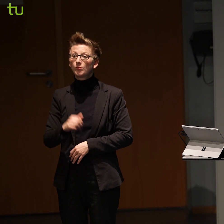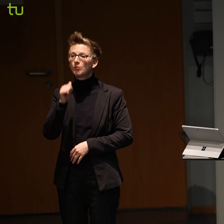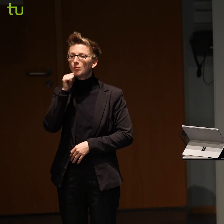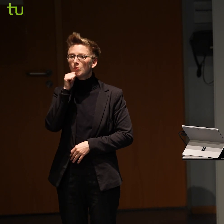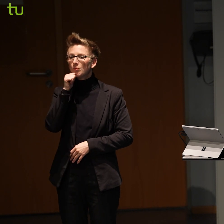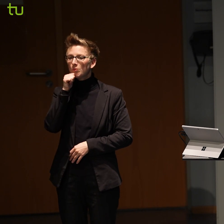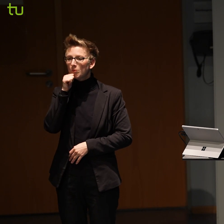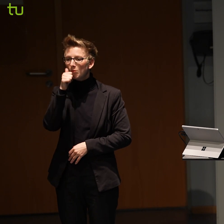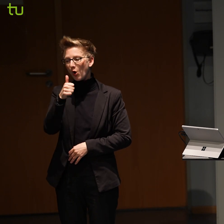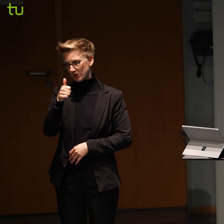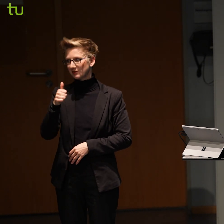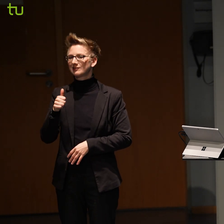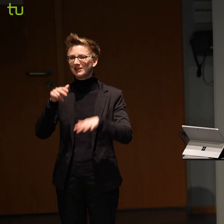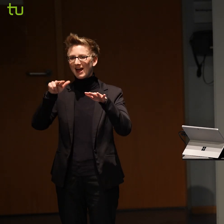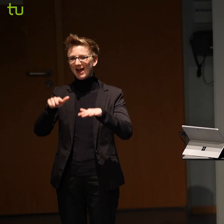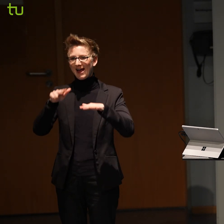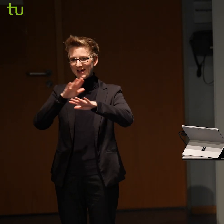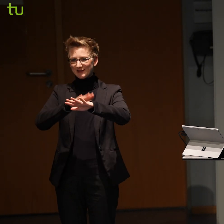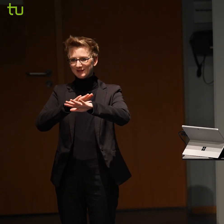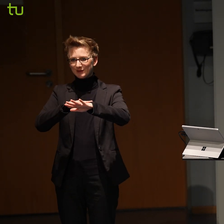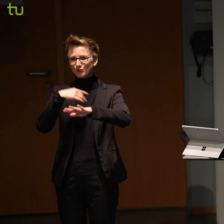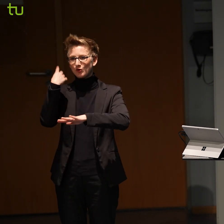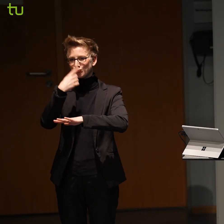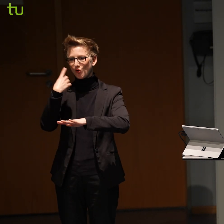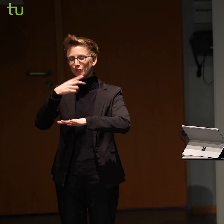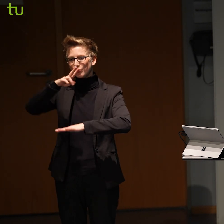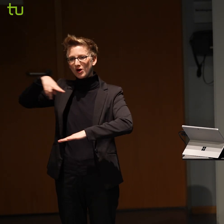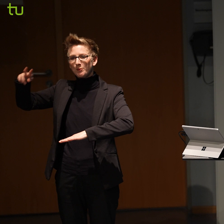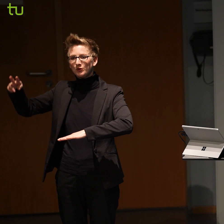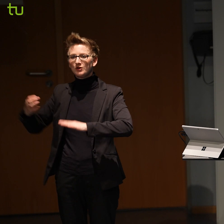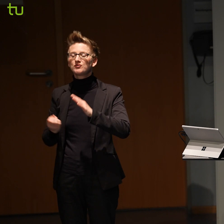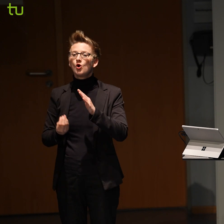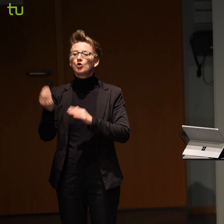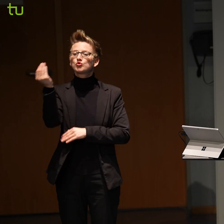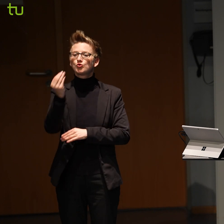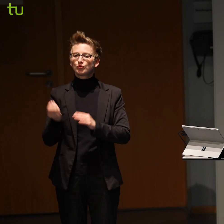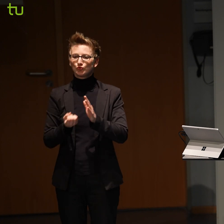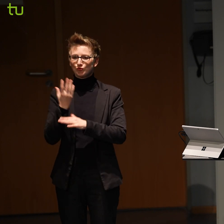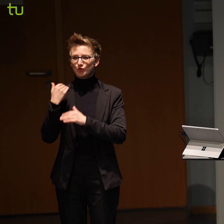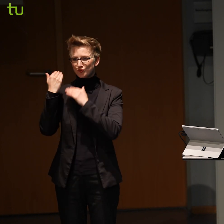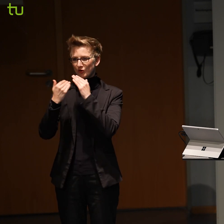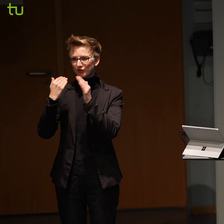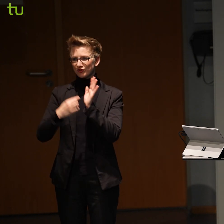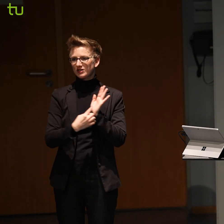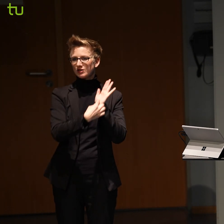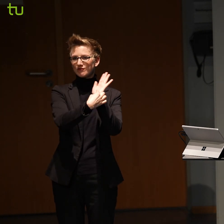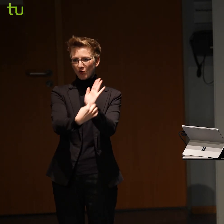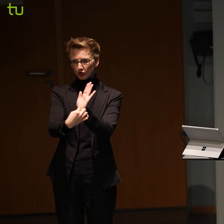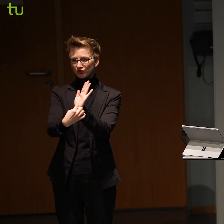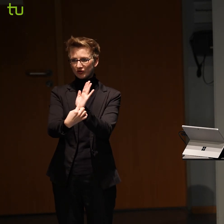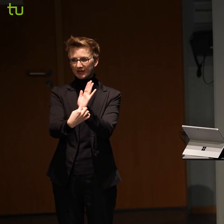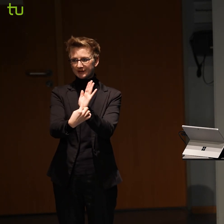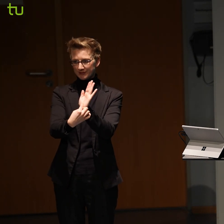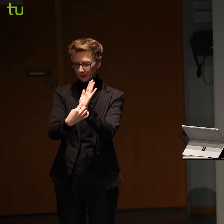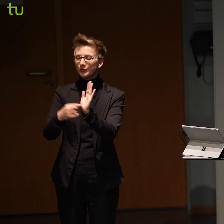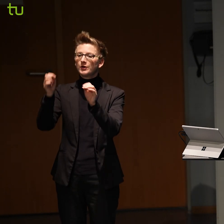des Künstlers um 18 Uhr im Dortmunder Museum für Kunst- und Kulturgeschichte vorgestellt, im Verbund mit einer Ausstellung von